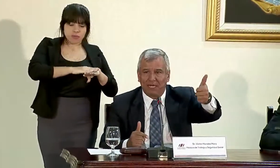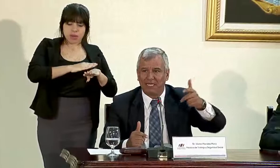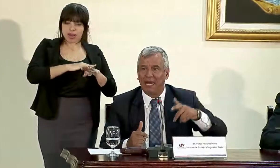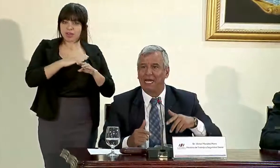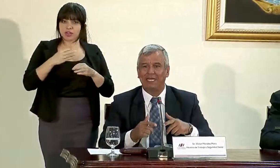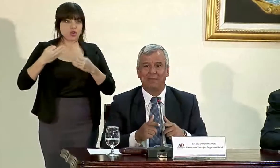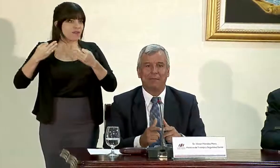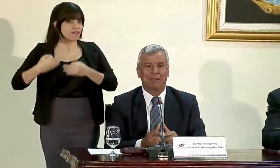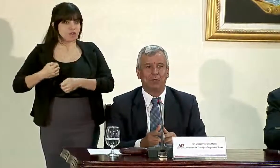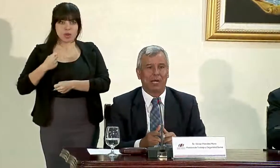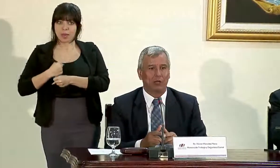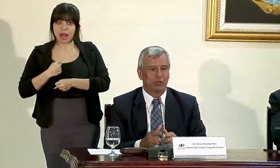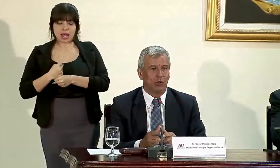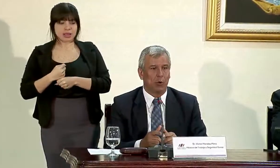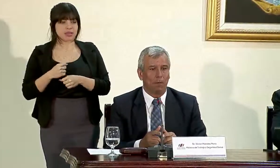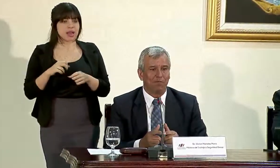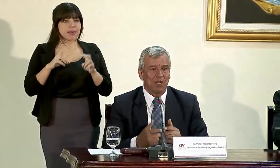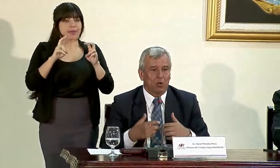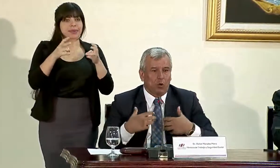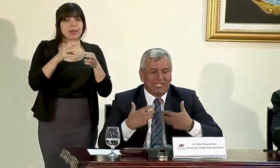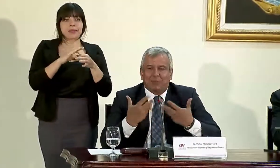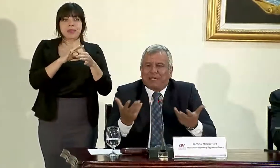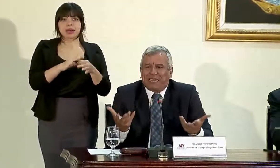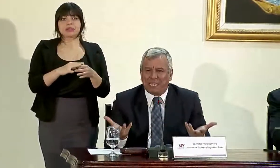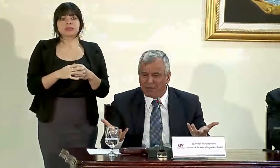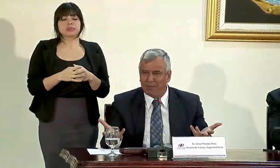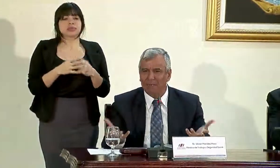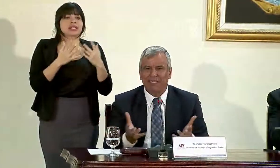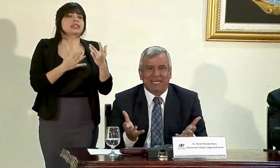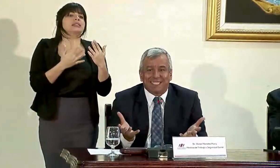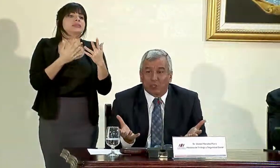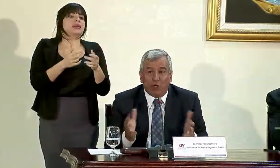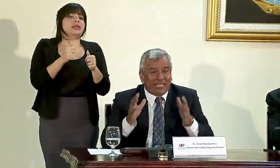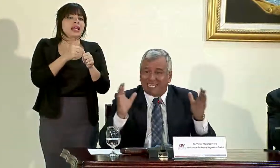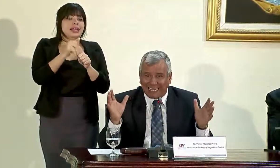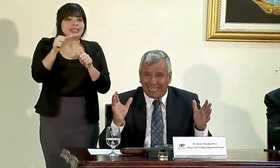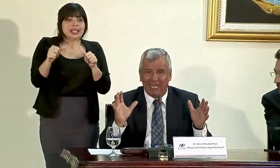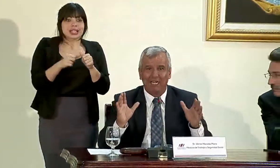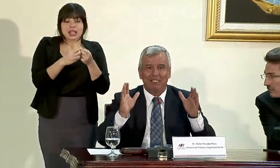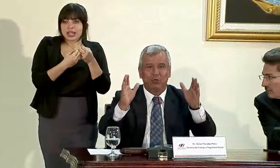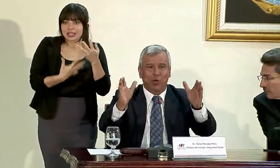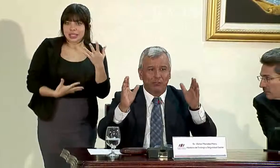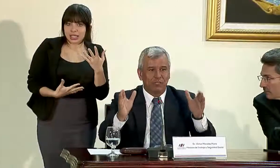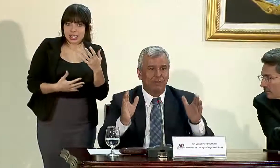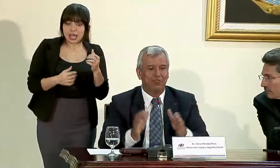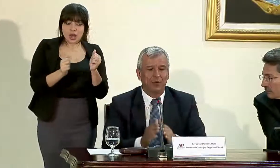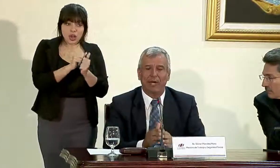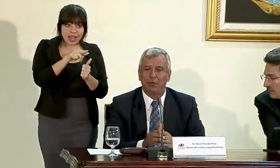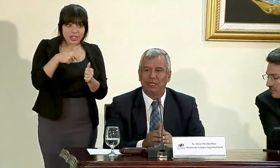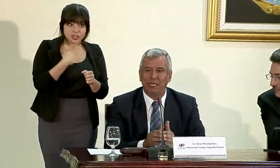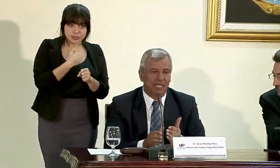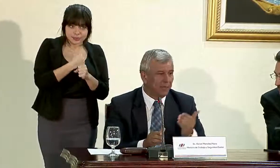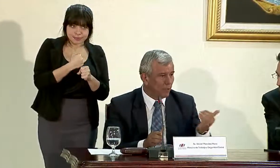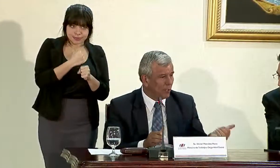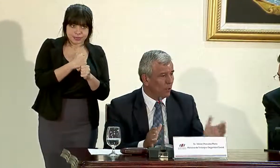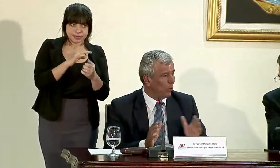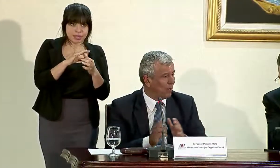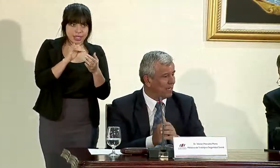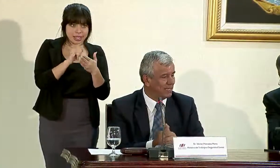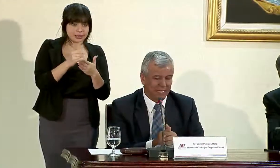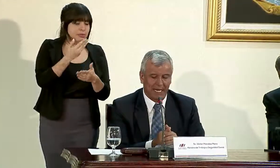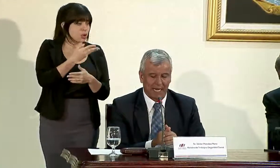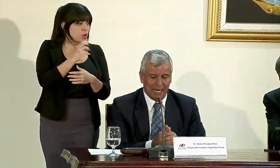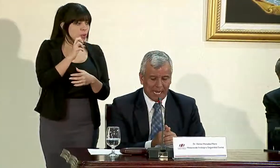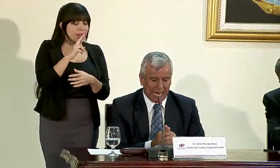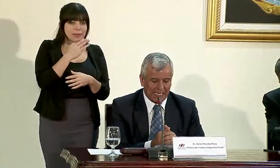de informalidad, temas vinculados con las expectativas mismas en el sector, etcétera. Es decir, con ellos estamos trabajando en esta línea, pero bueno, don